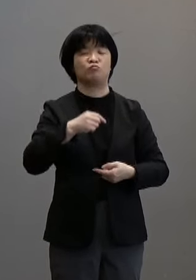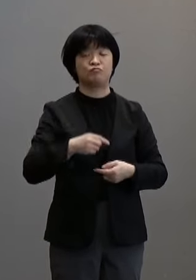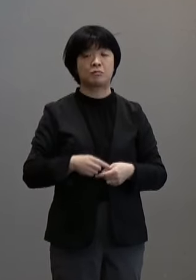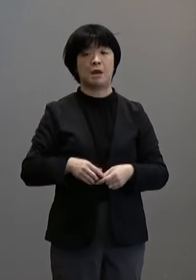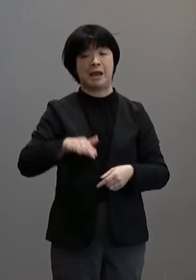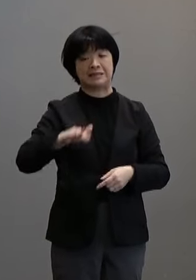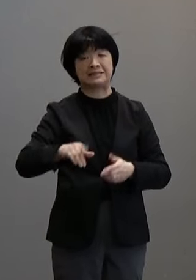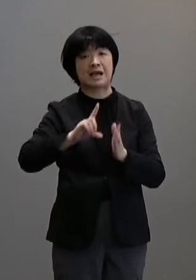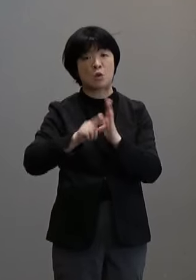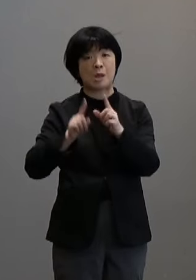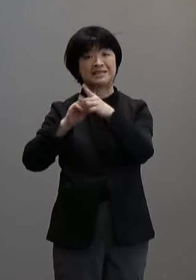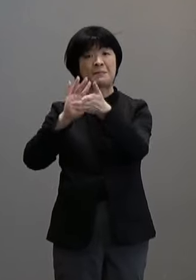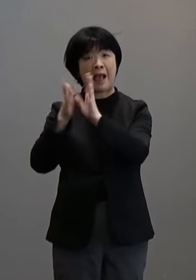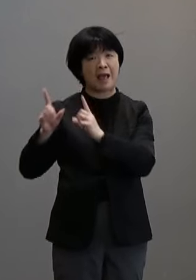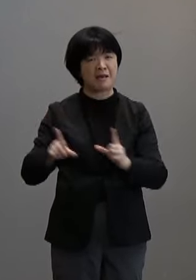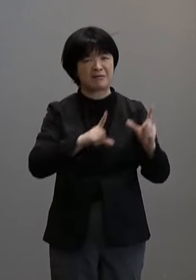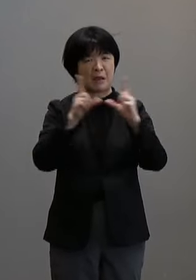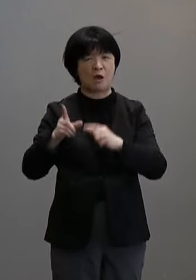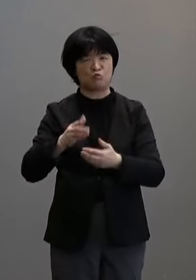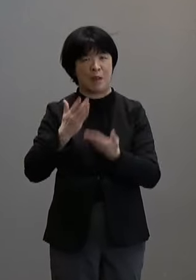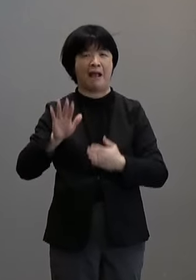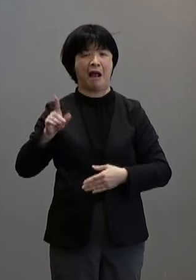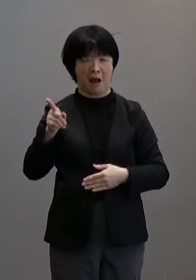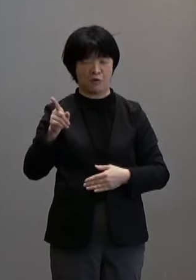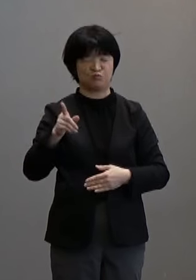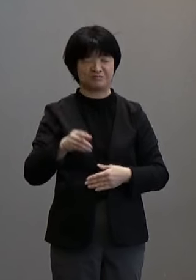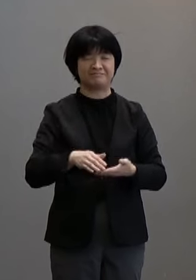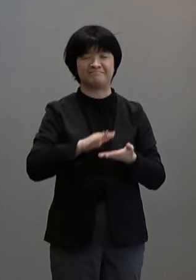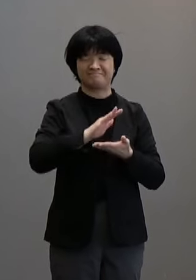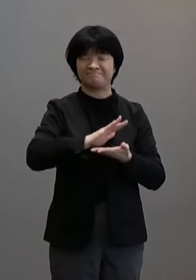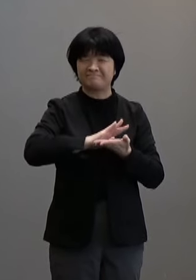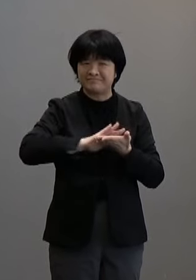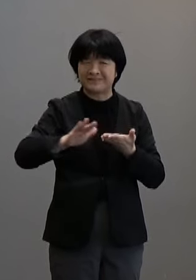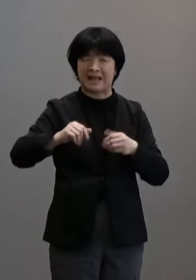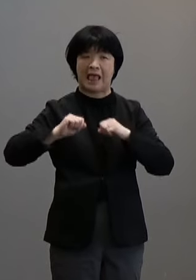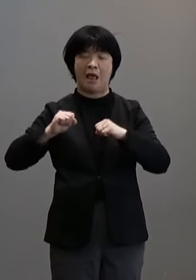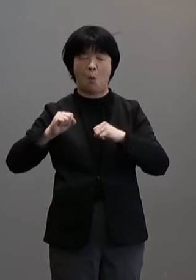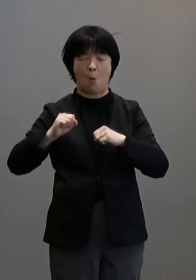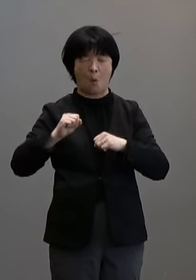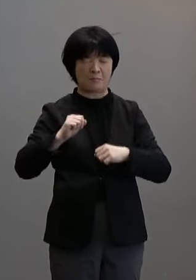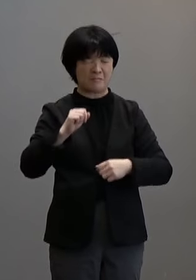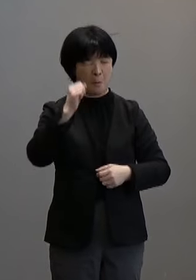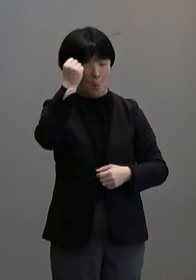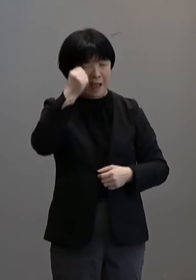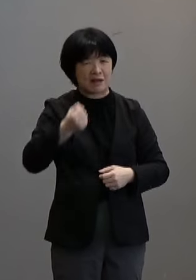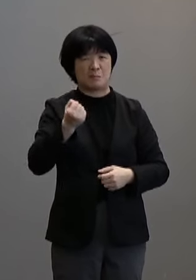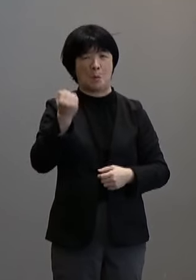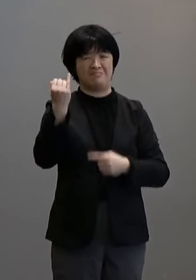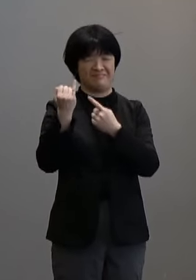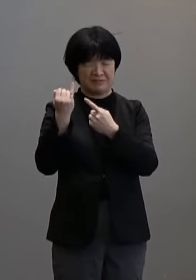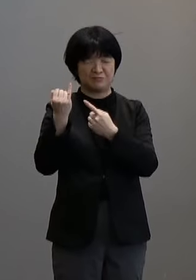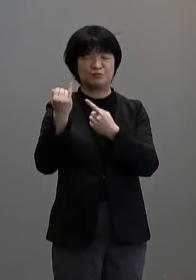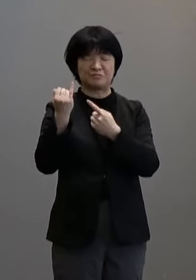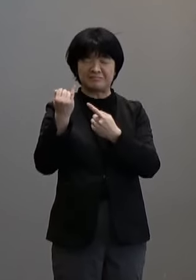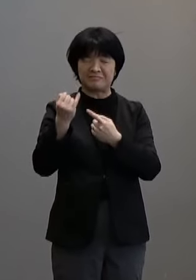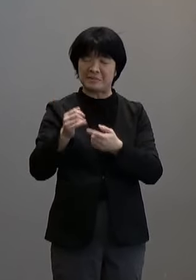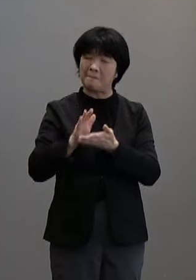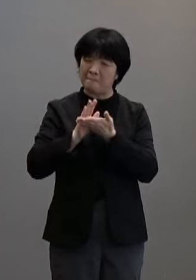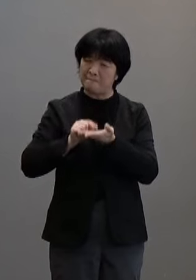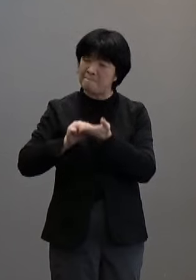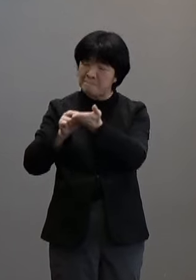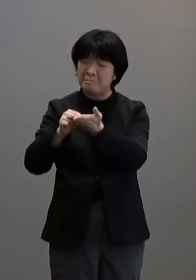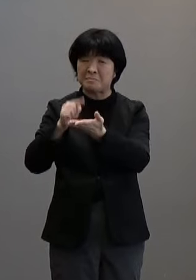など本県とゆかりがあり、美や健康にこだわりをお持ちの方でもあることから、今回アンバサダー就任をオファーしたところご快諾をい